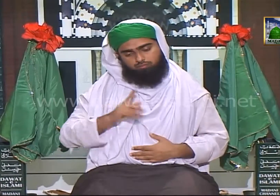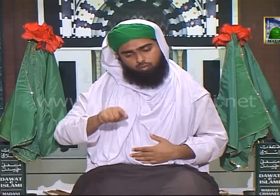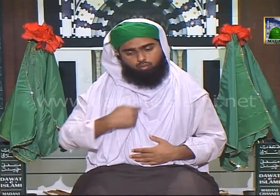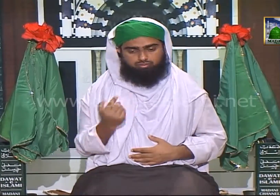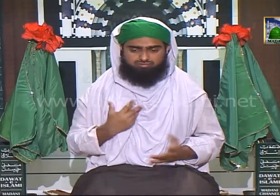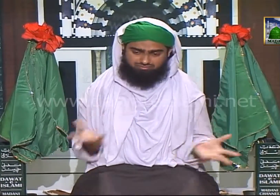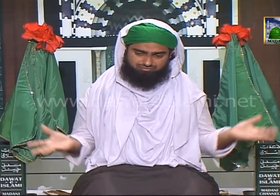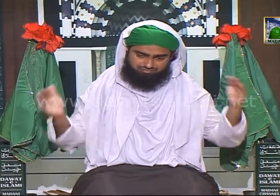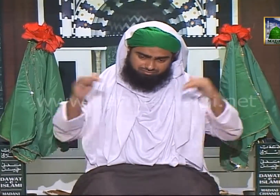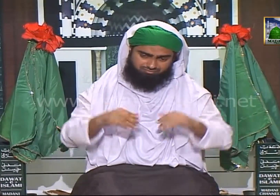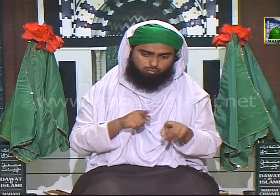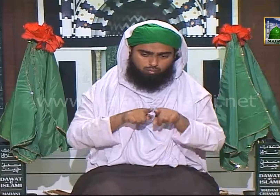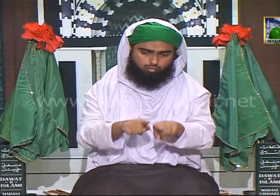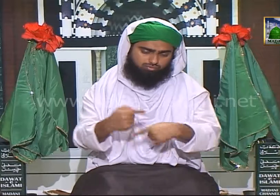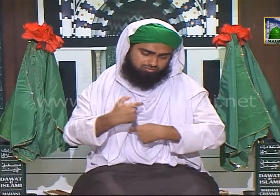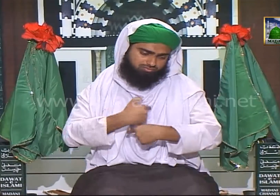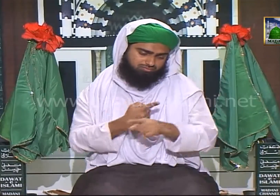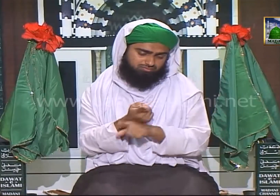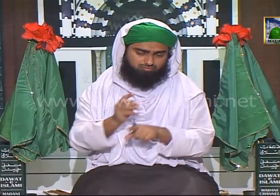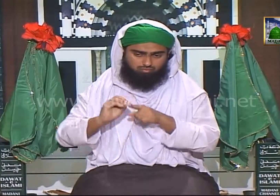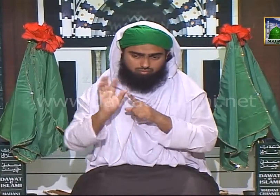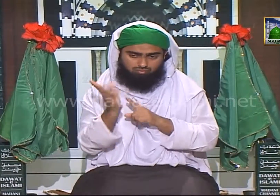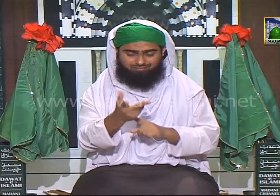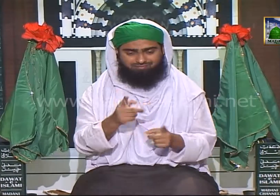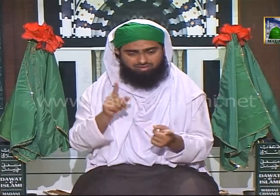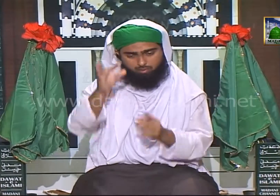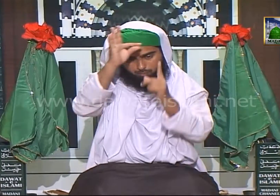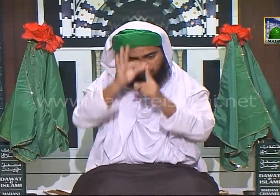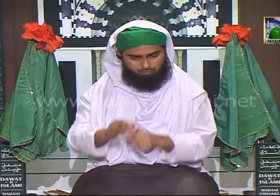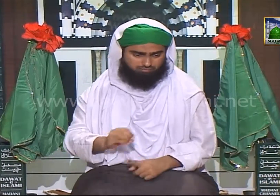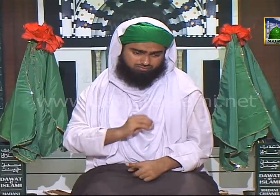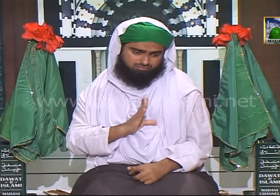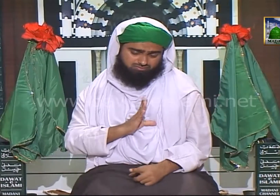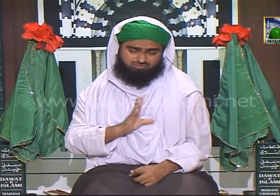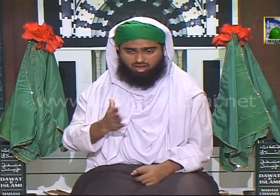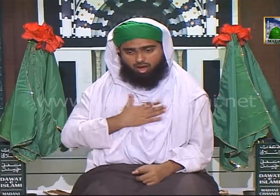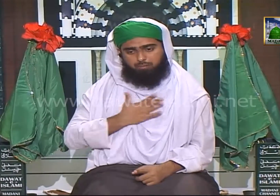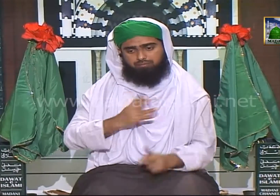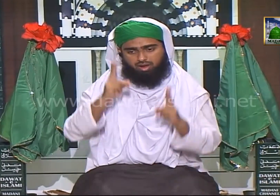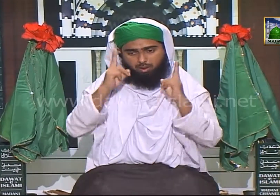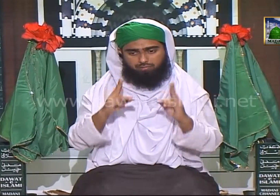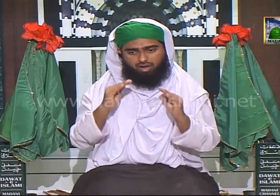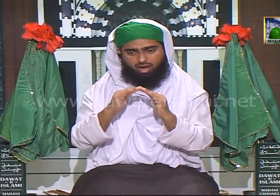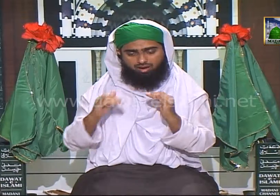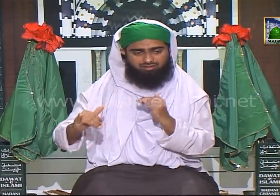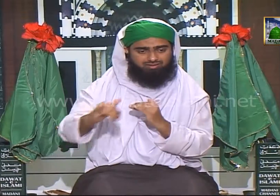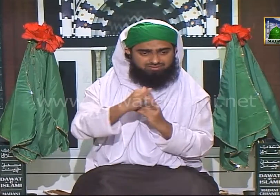میں صرف آپ سنتوں کی خدمت کریں، سنت سے سیکھیں، دوسروں کو سکھائیں، پابندی سے آئیں، دوسروں کو لائیں، اپنی اپنی مساجد میں درس